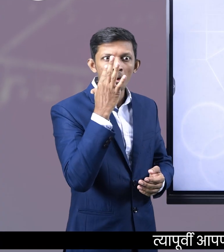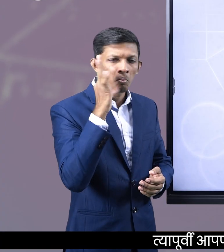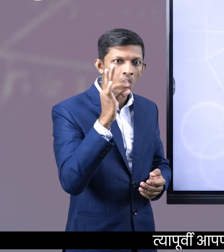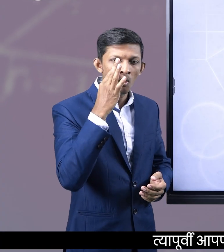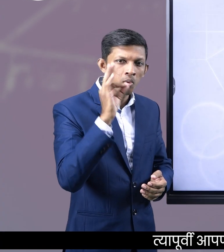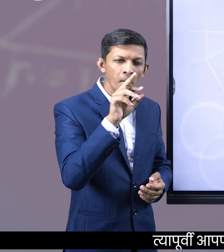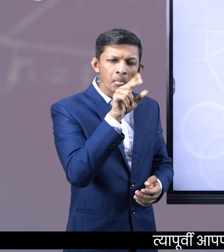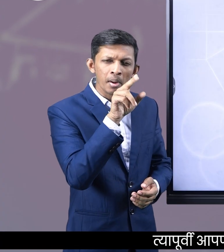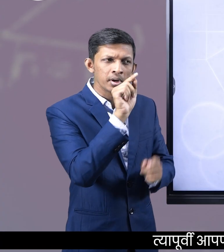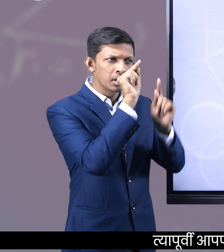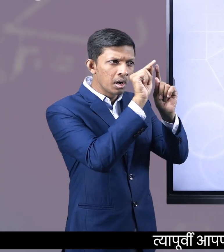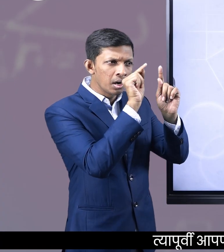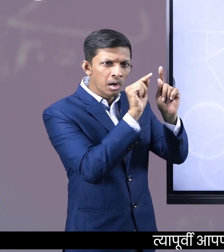महत्त्वाची व्याख्या पाहूया.